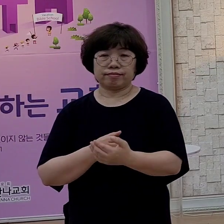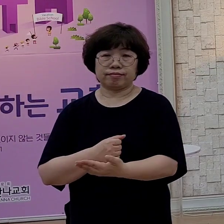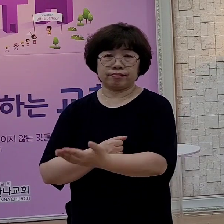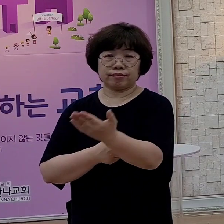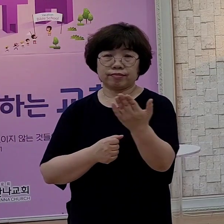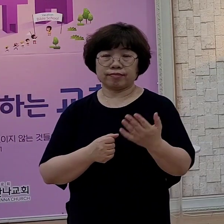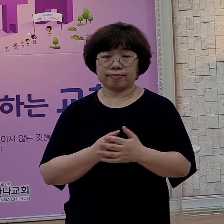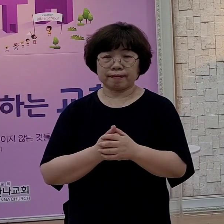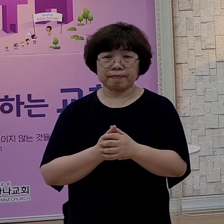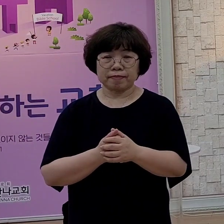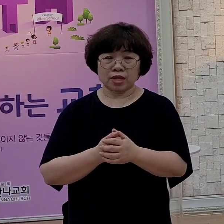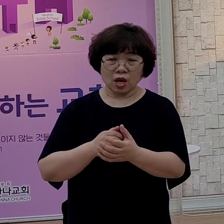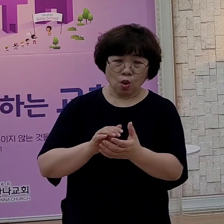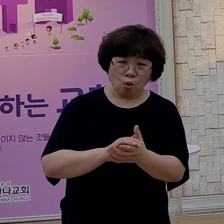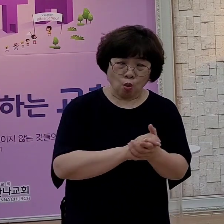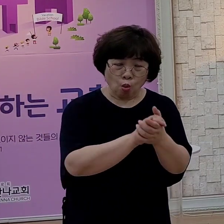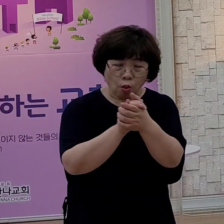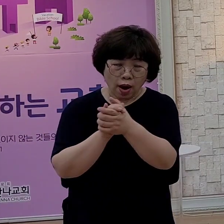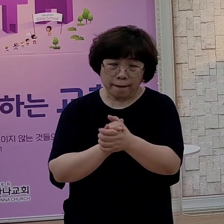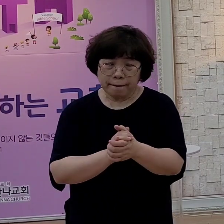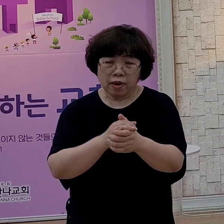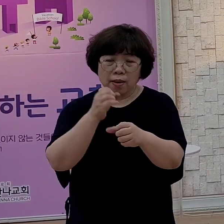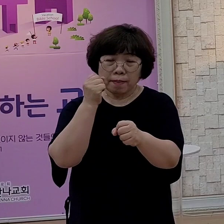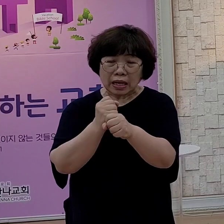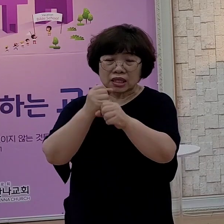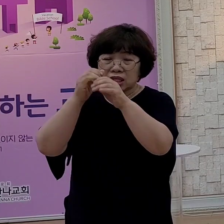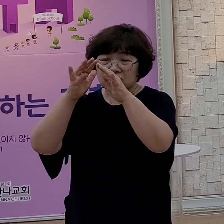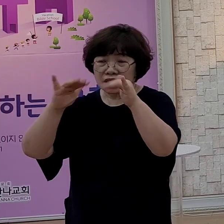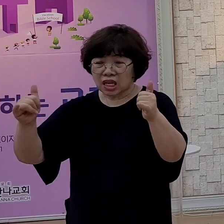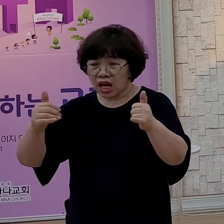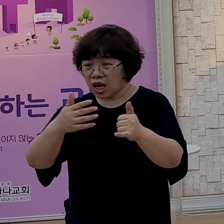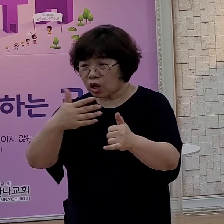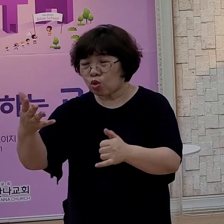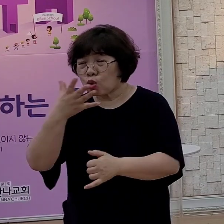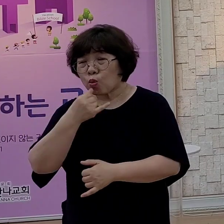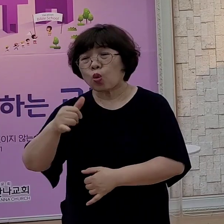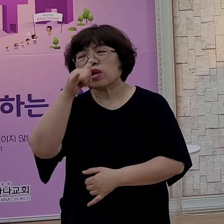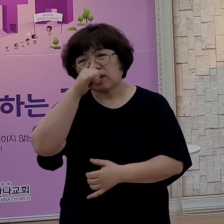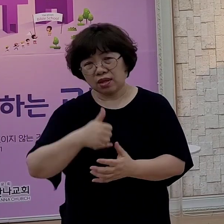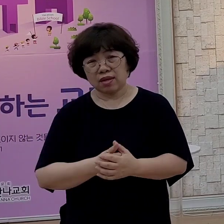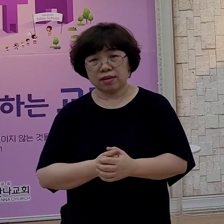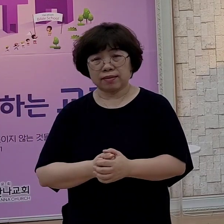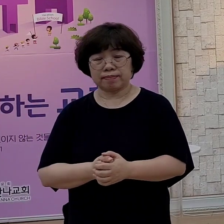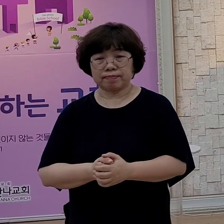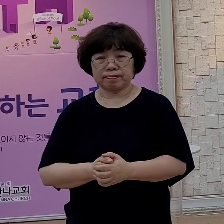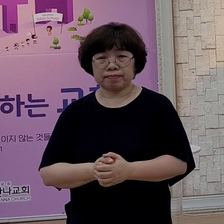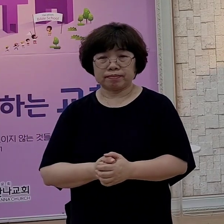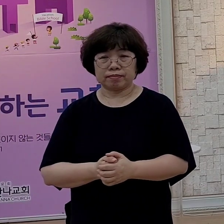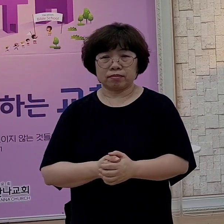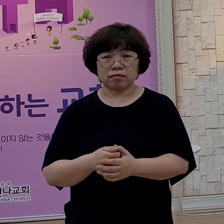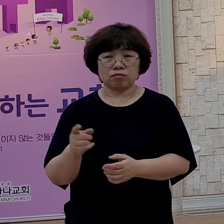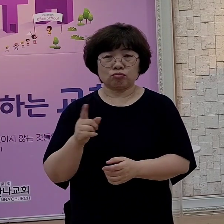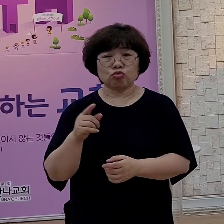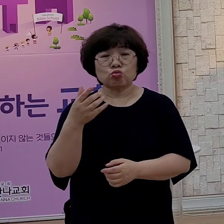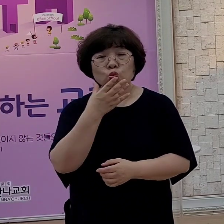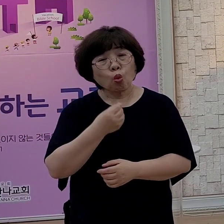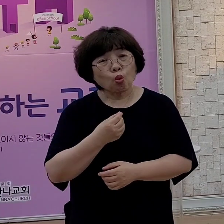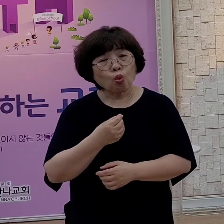여러분, 화평케 하는 자가 복이 있나니 어떤 복을 받아요?